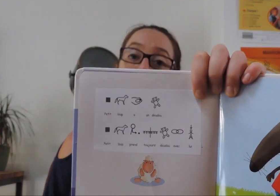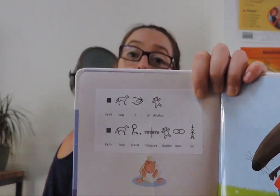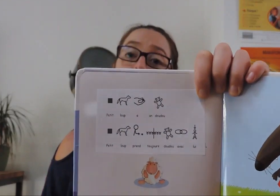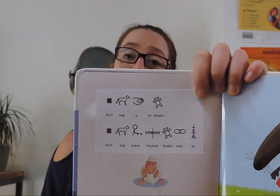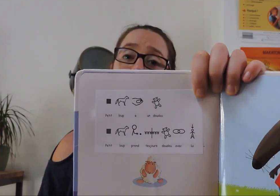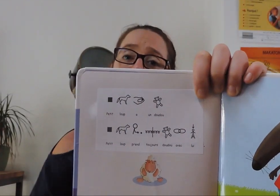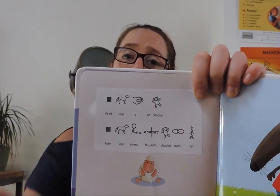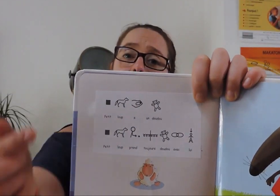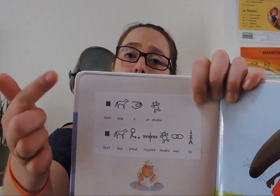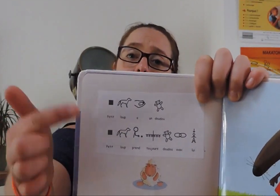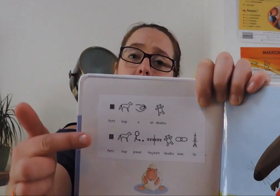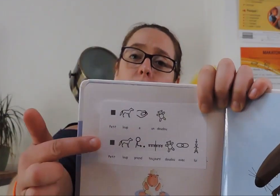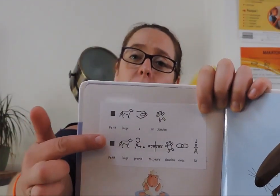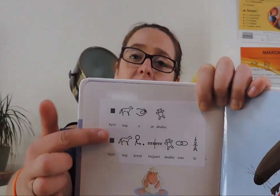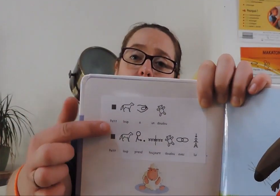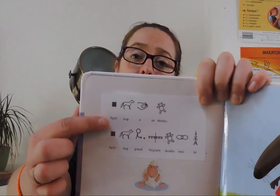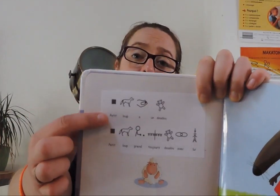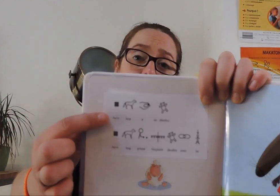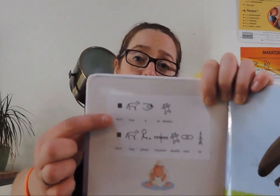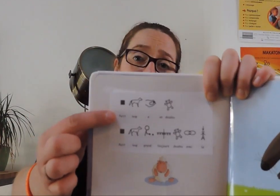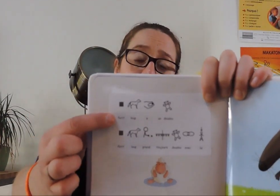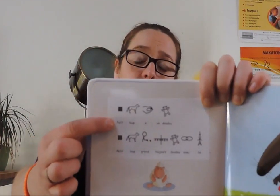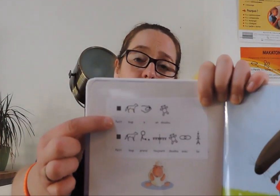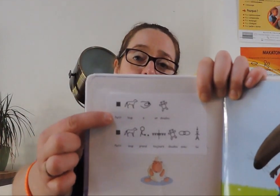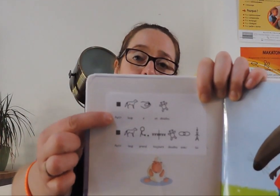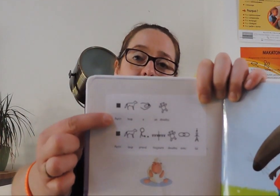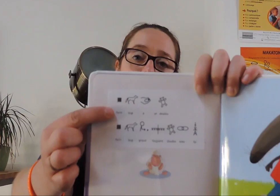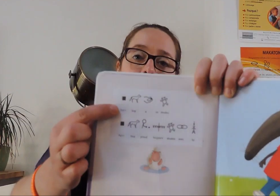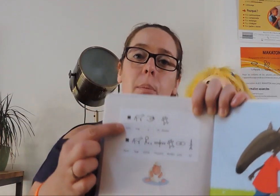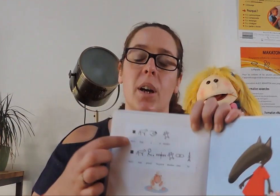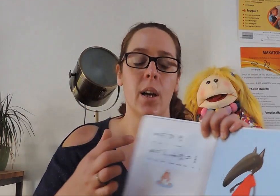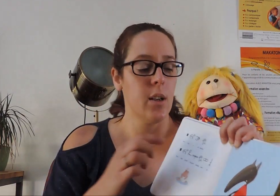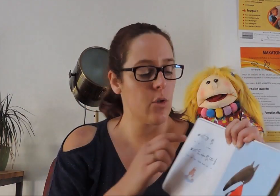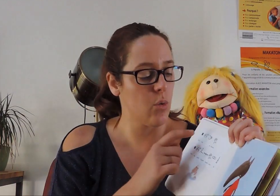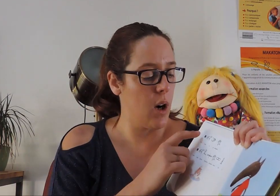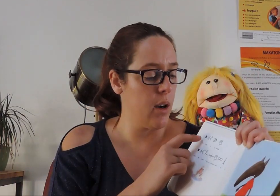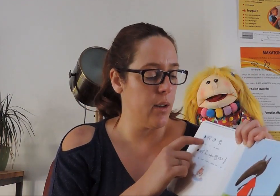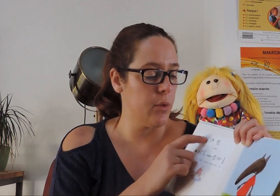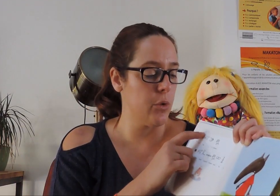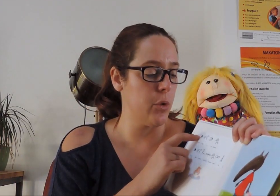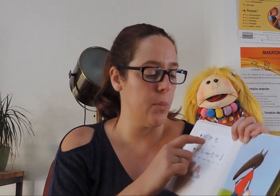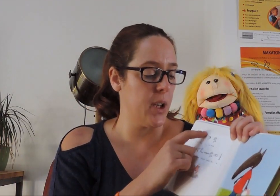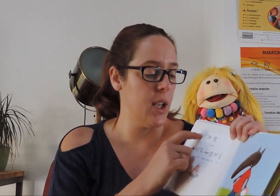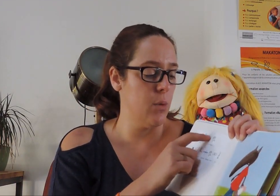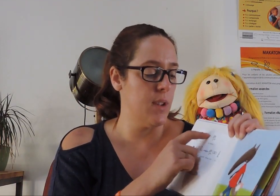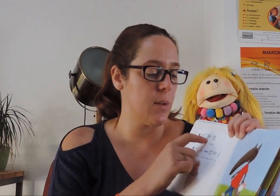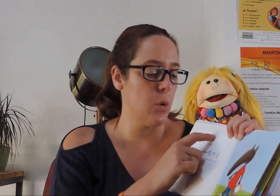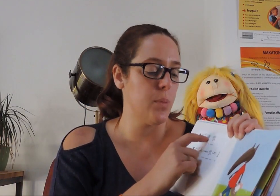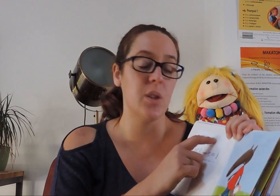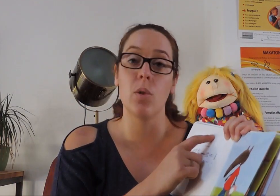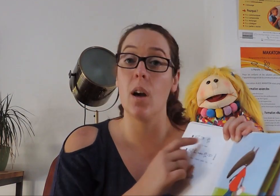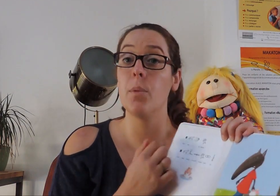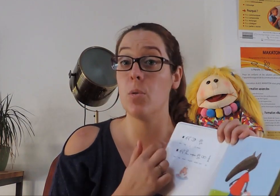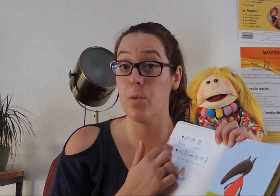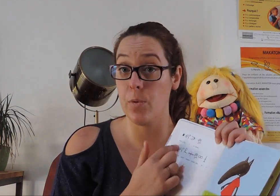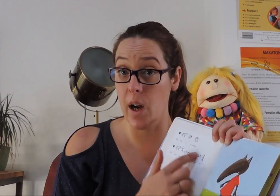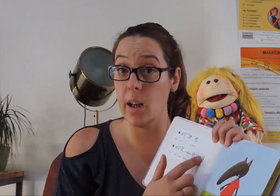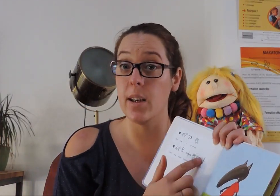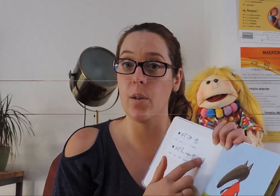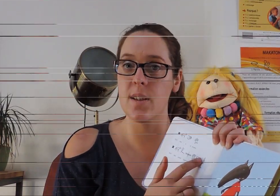pour mieux comprendre les mots qui sont toujours écrits en dessous des pictogrammes soit de se repérer uniquement aux pictogrammes et de pouvoir lire